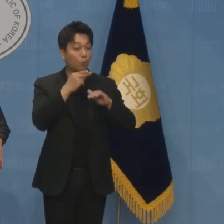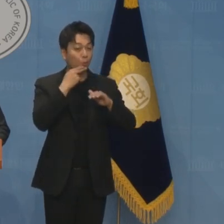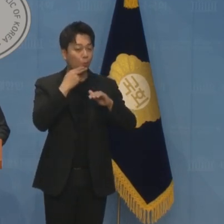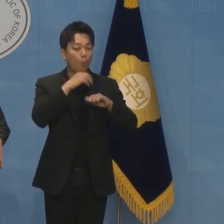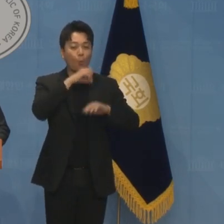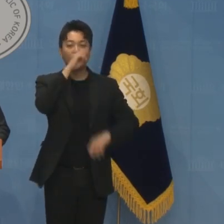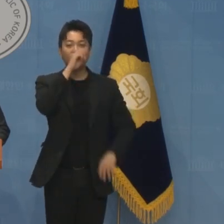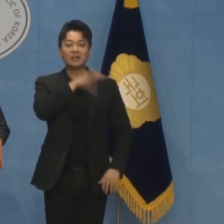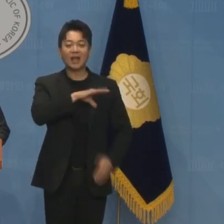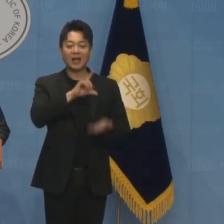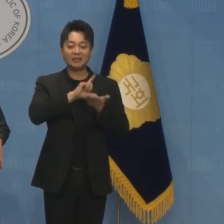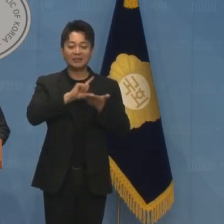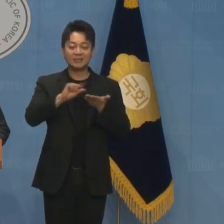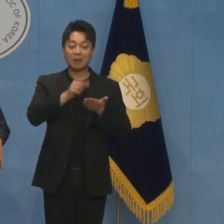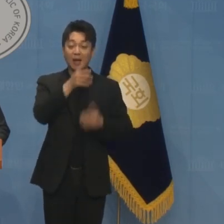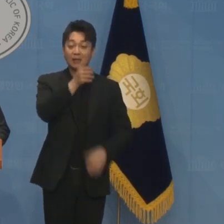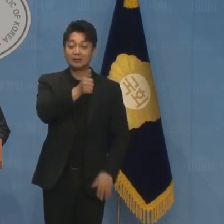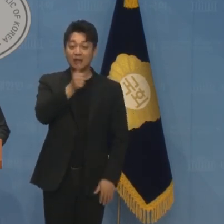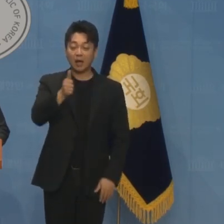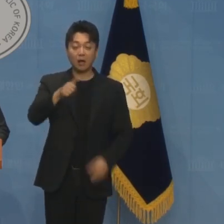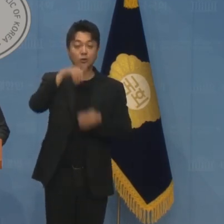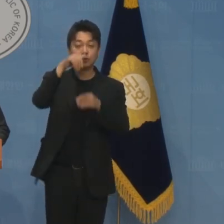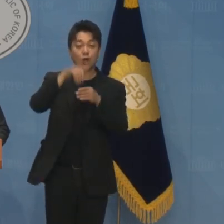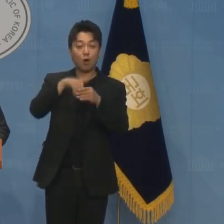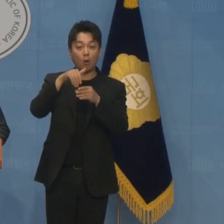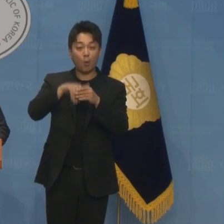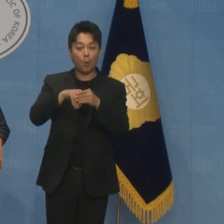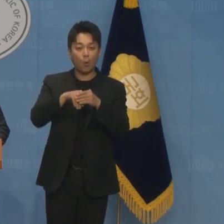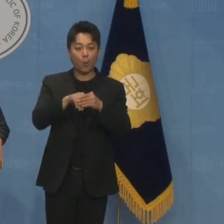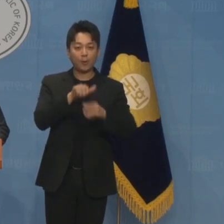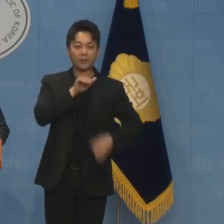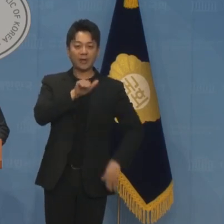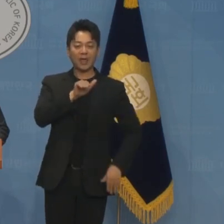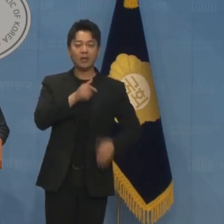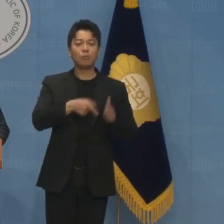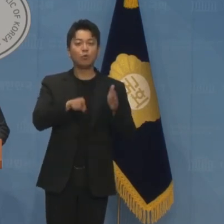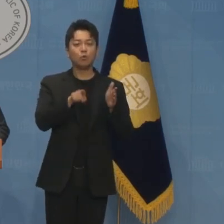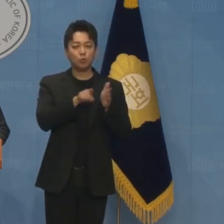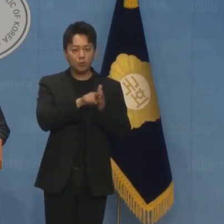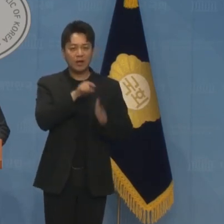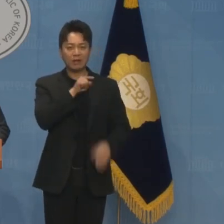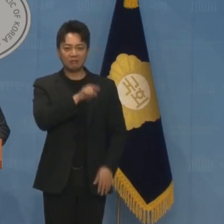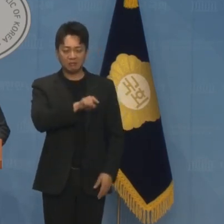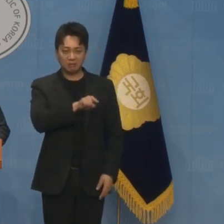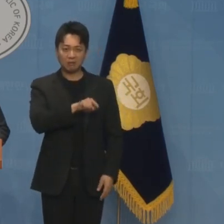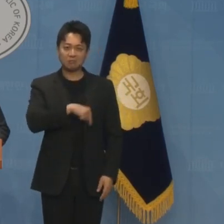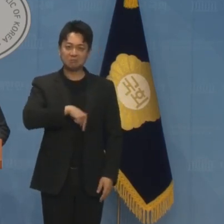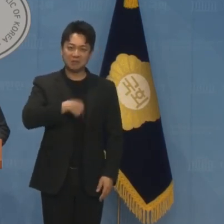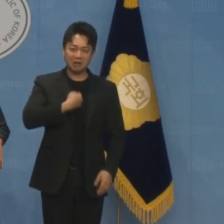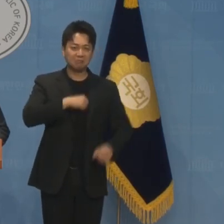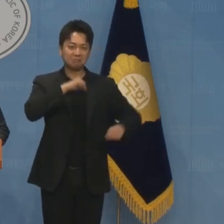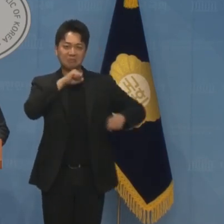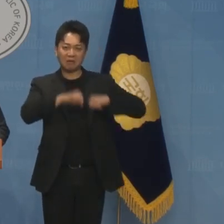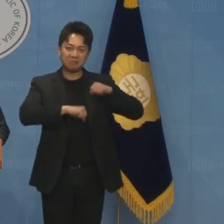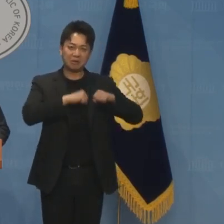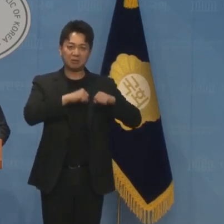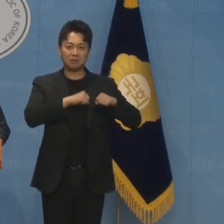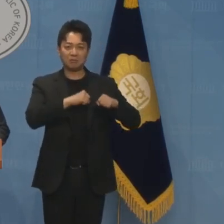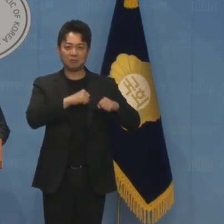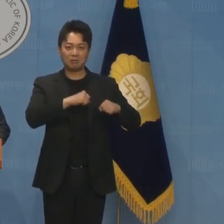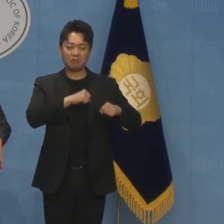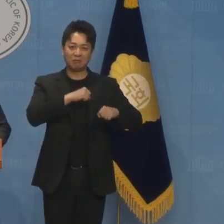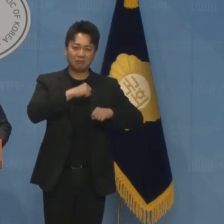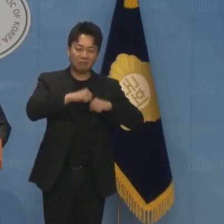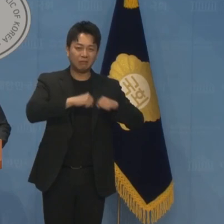당대표를 한다고 해도 그만입니다 그야말로 여장수 마음대로 하겠다는 것입니다